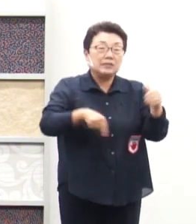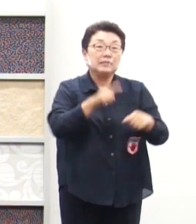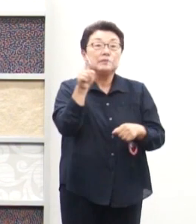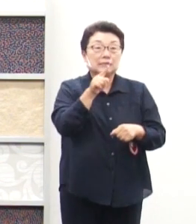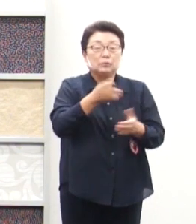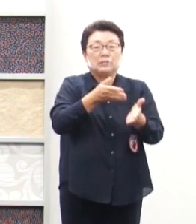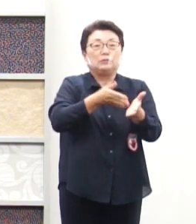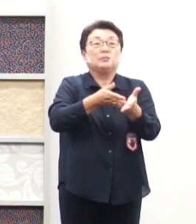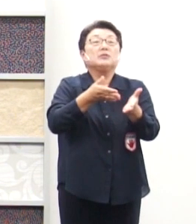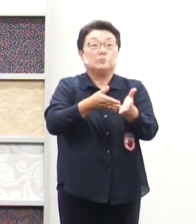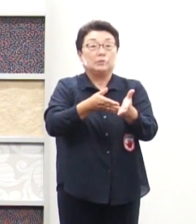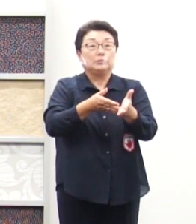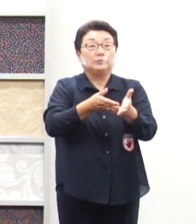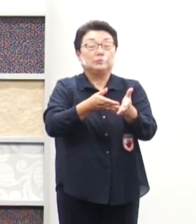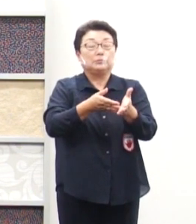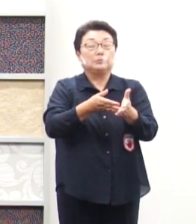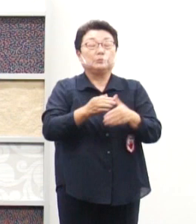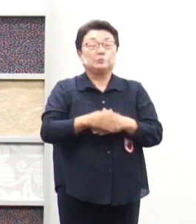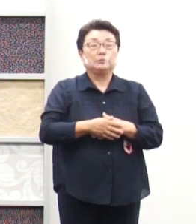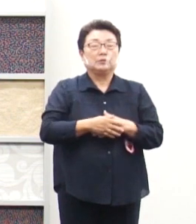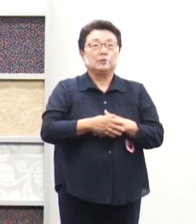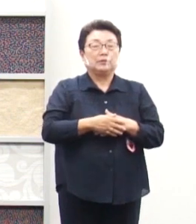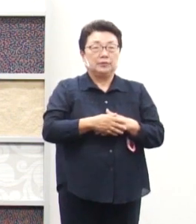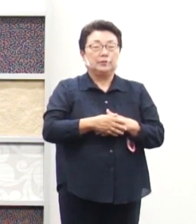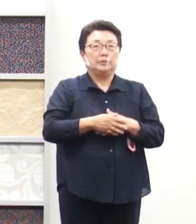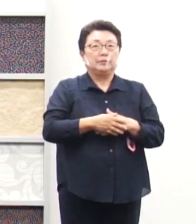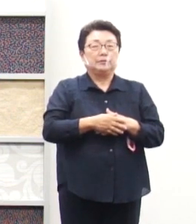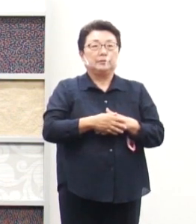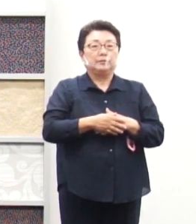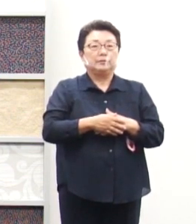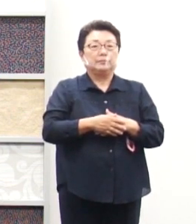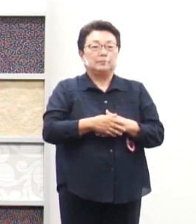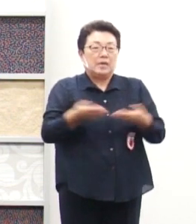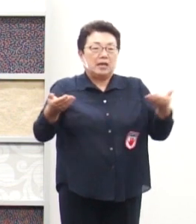明をしたいと思います。まず、